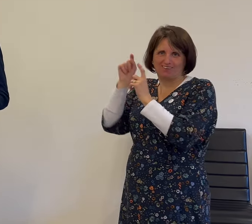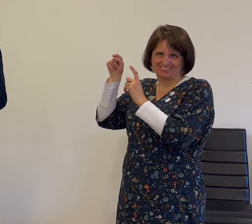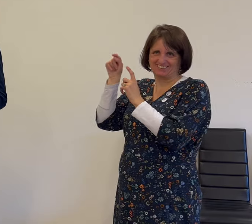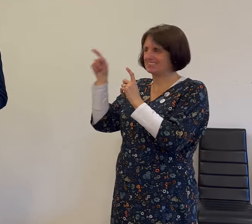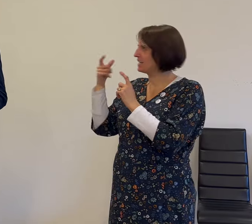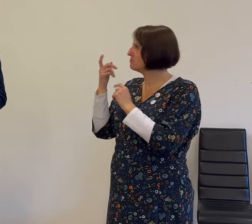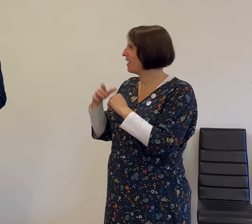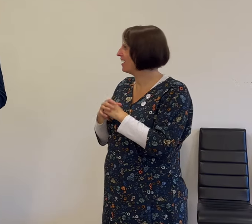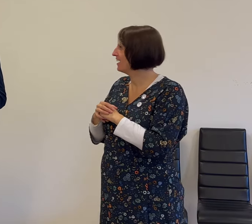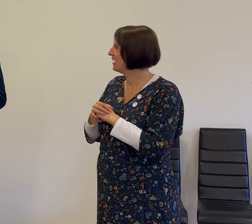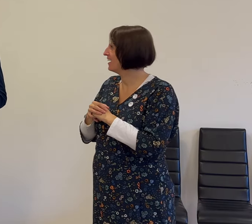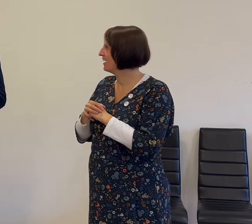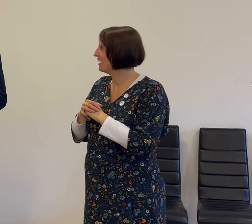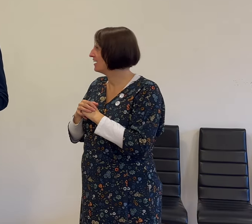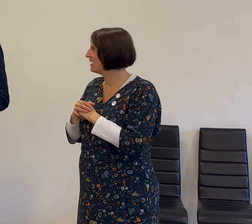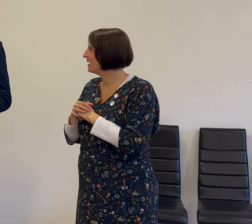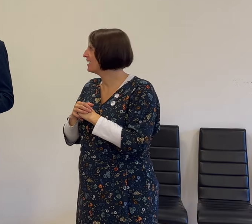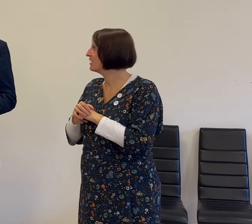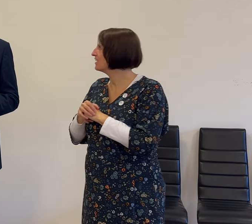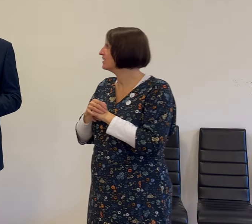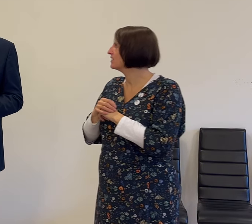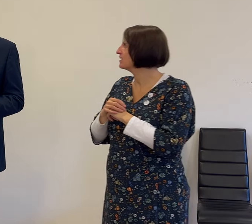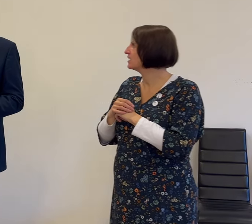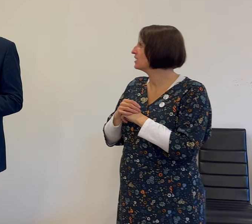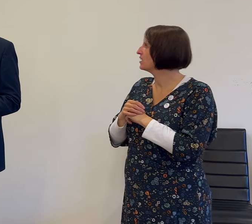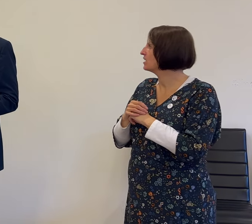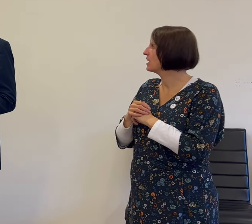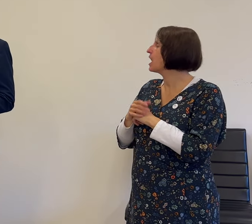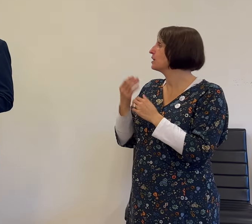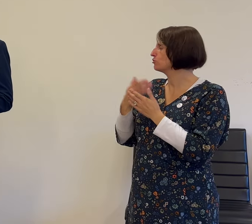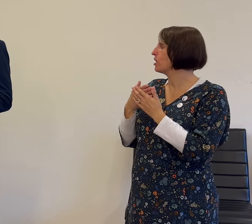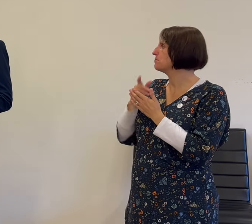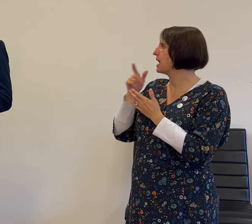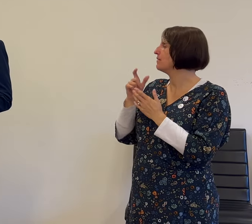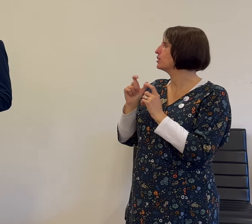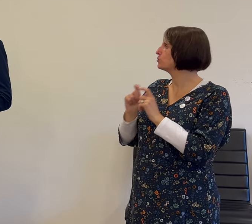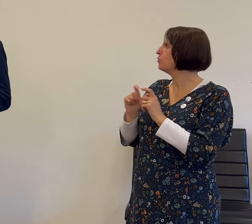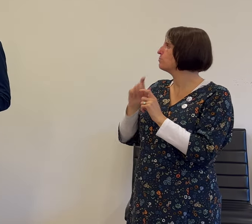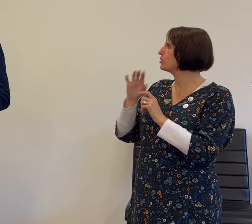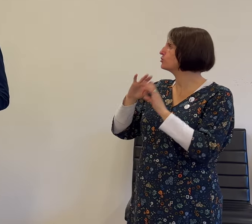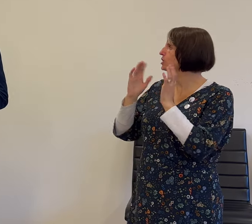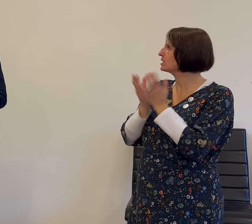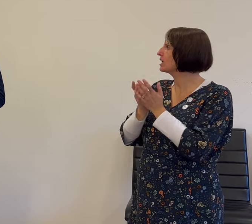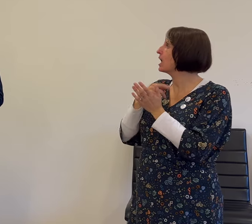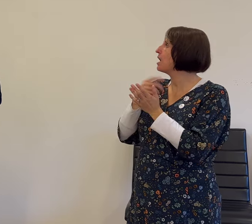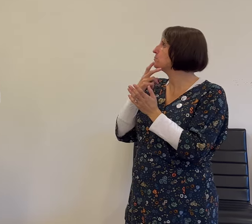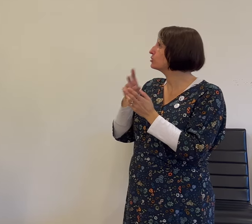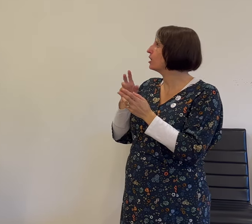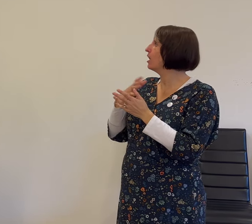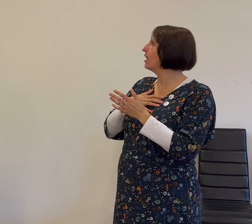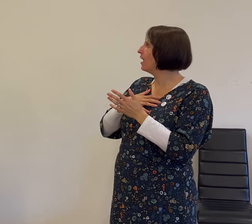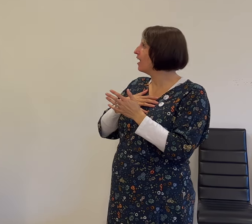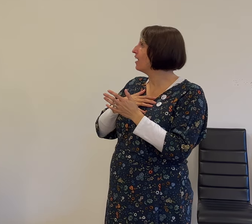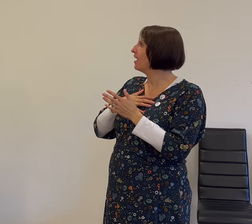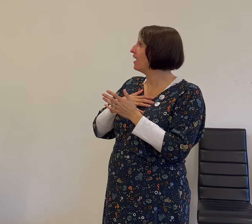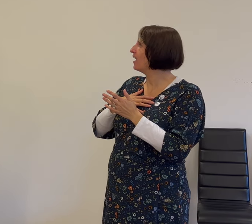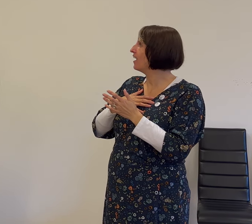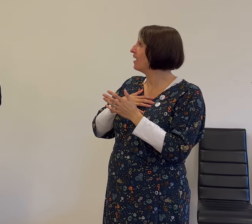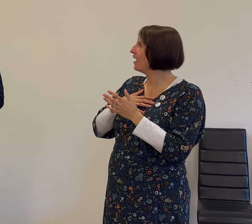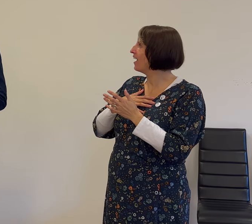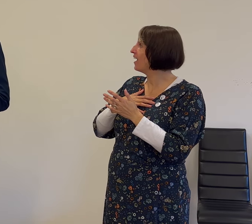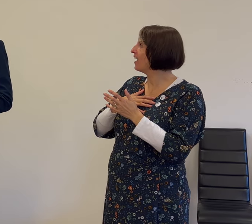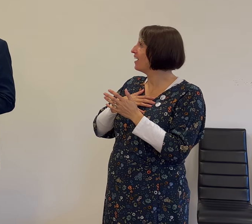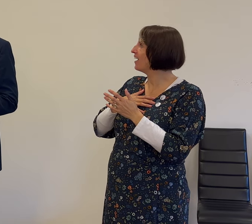A on tam žádný není. A možná to je taky ten důvod, proč všichni utíkají. Protože si říkají, já tam zůstanu stát, potom na mě